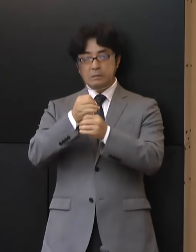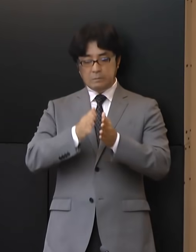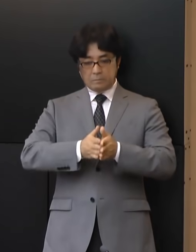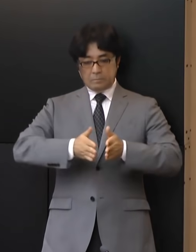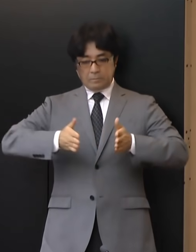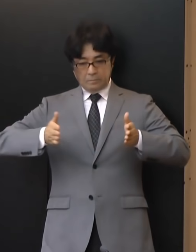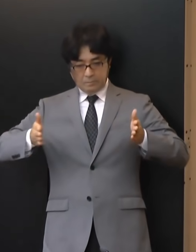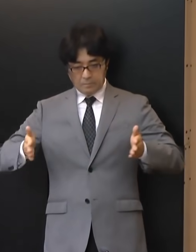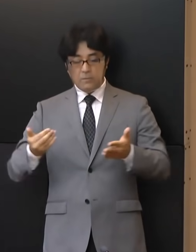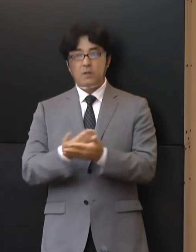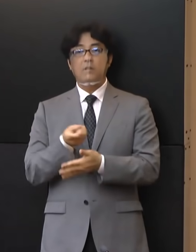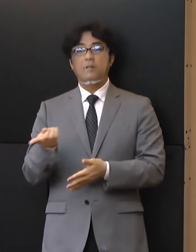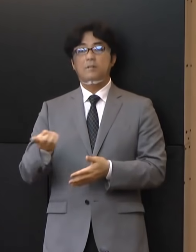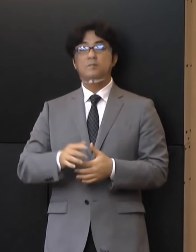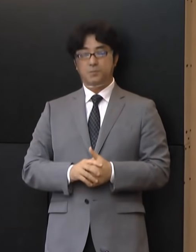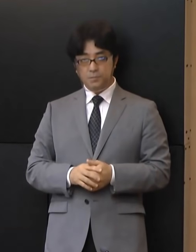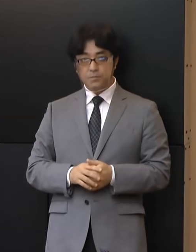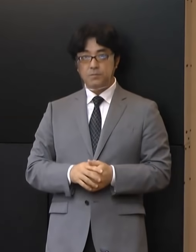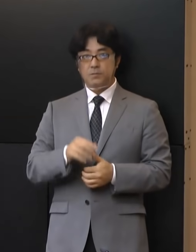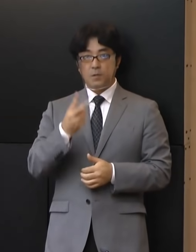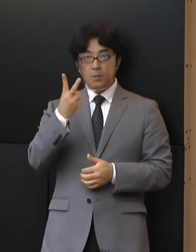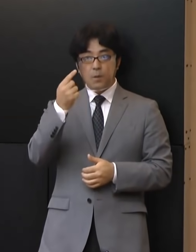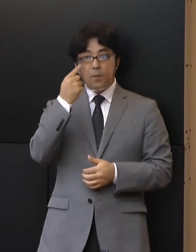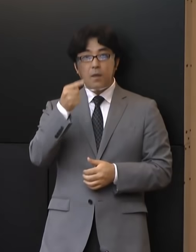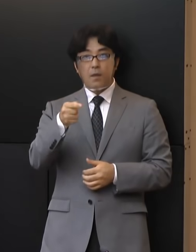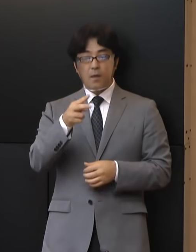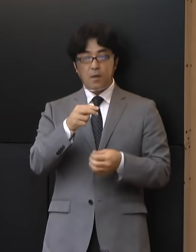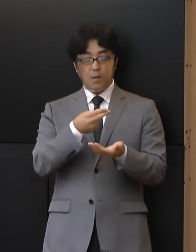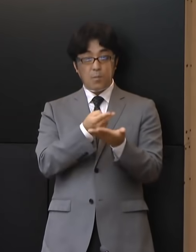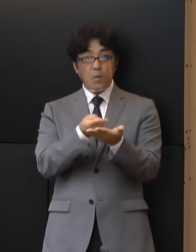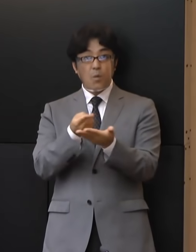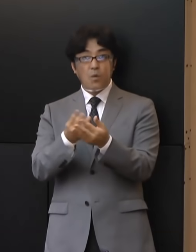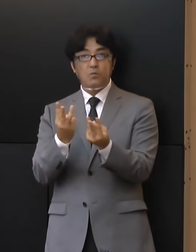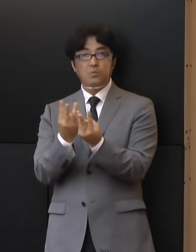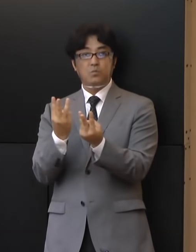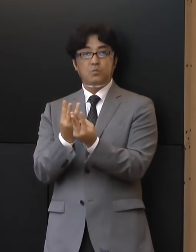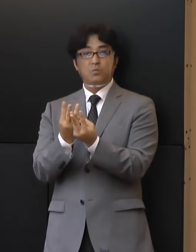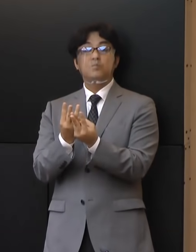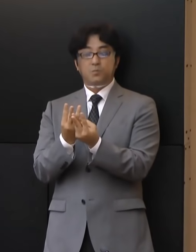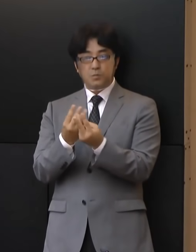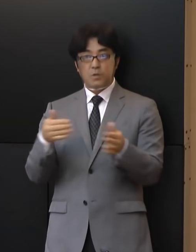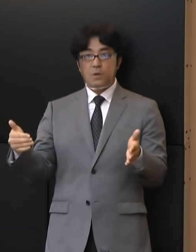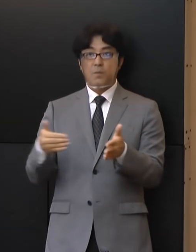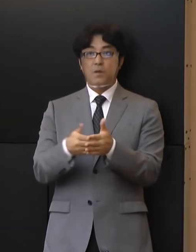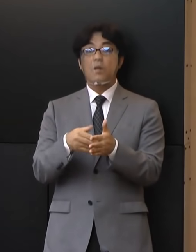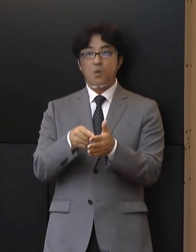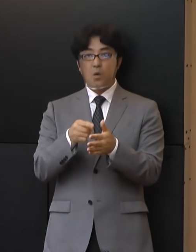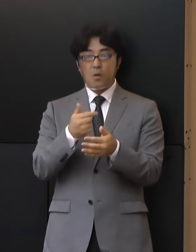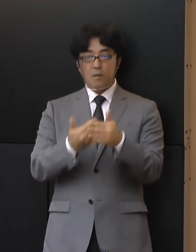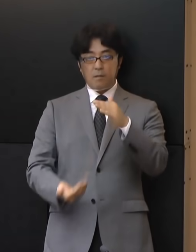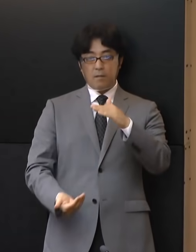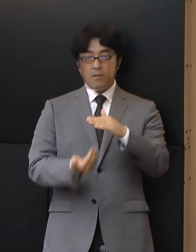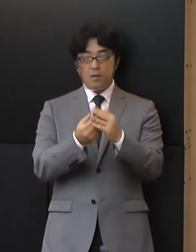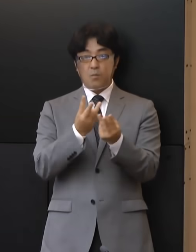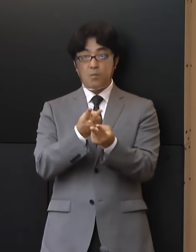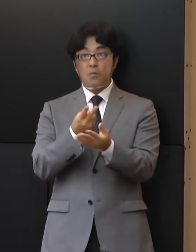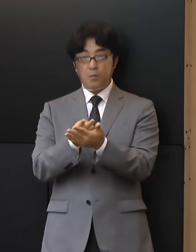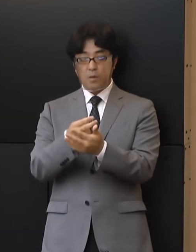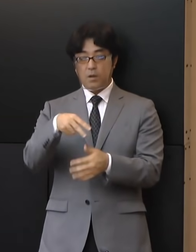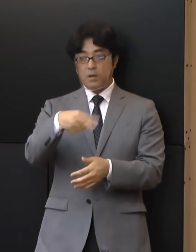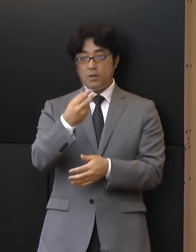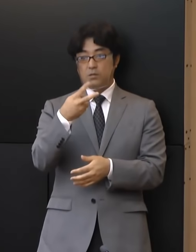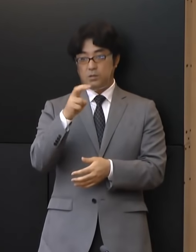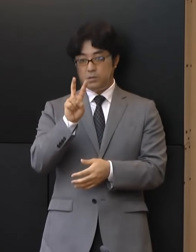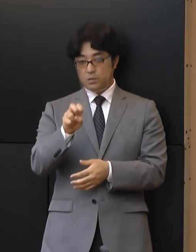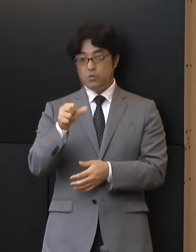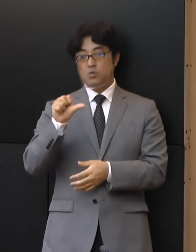というところでございます。で、2番目に病床数等につきましては、これまでの最大病床数として225